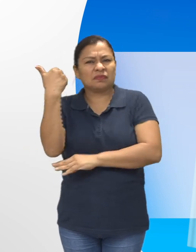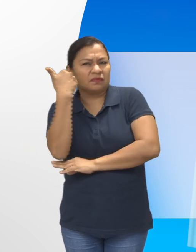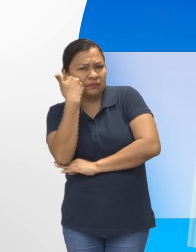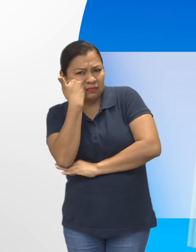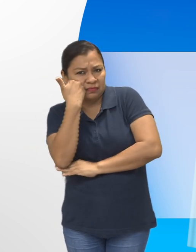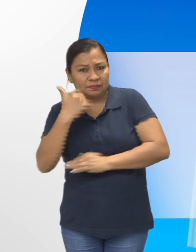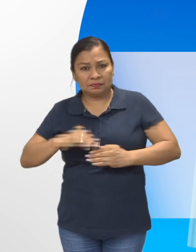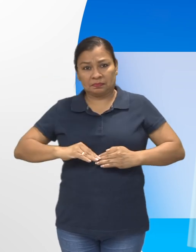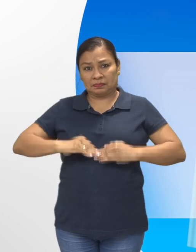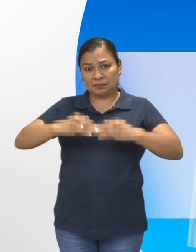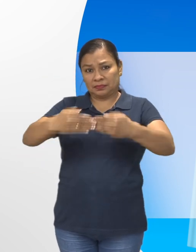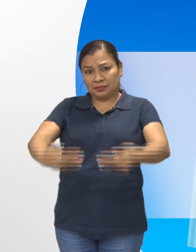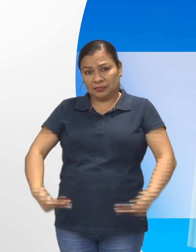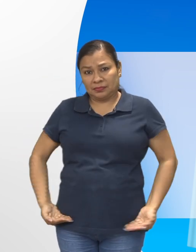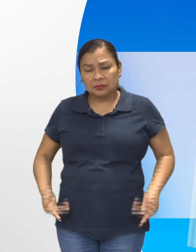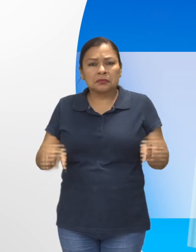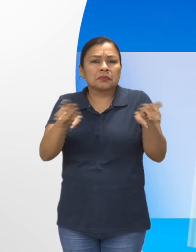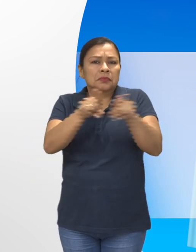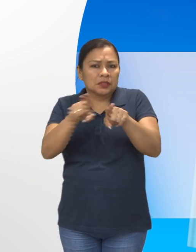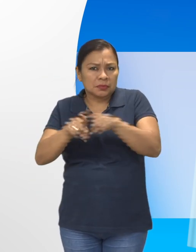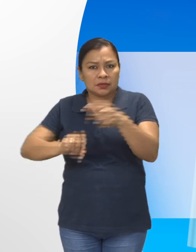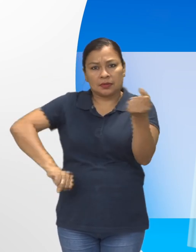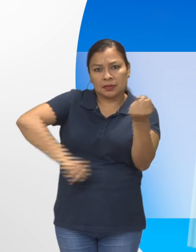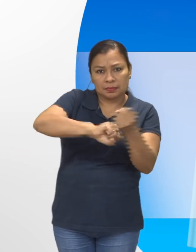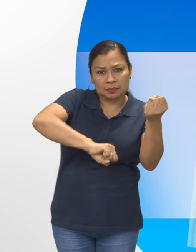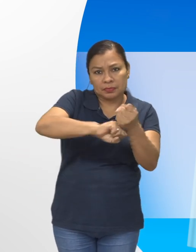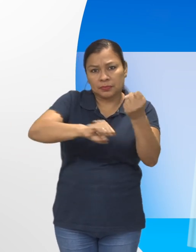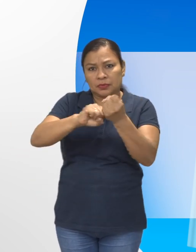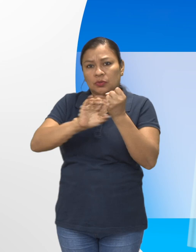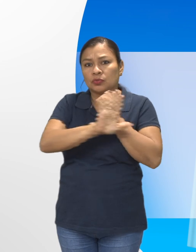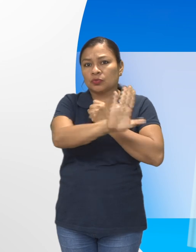riesgos profesionales, enfermedad y maternidad.